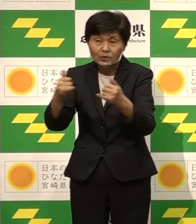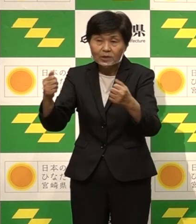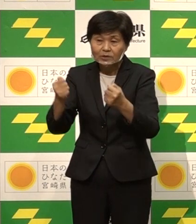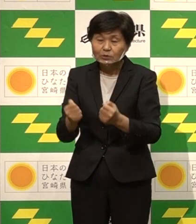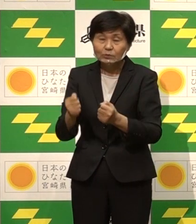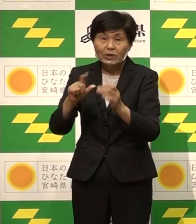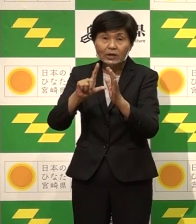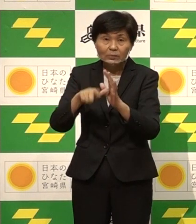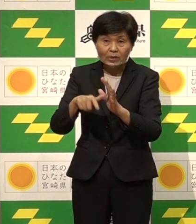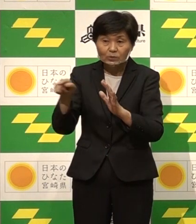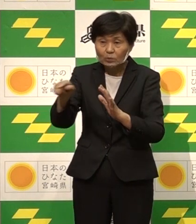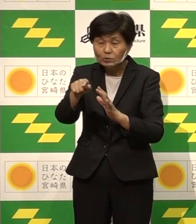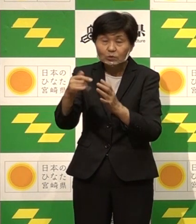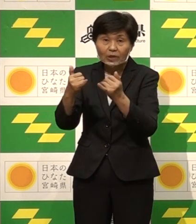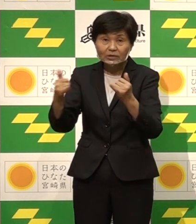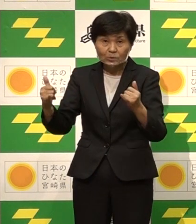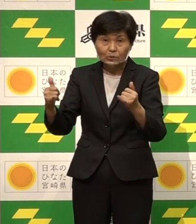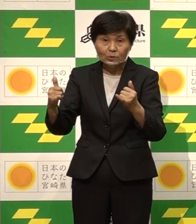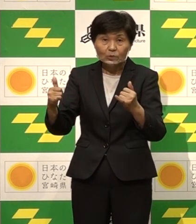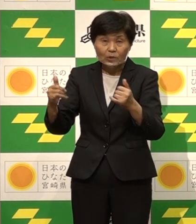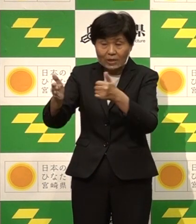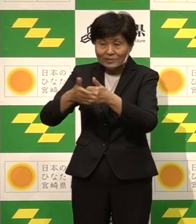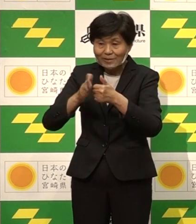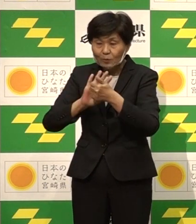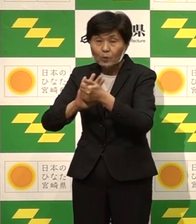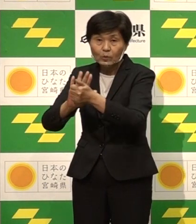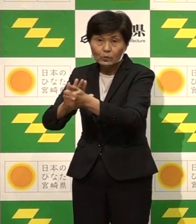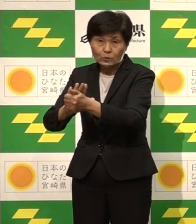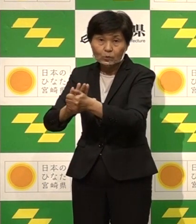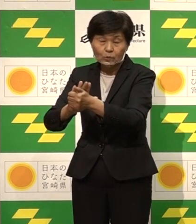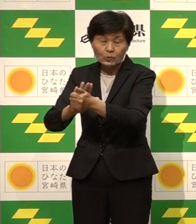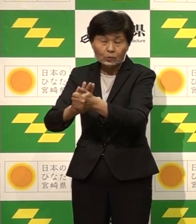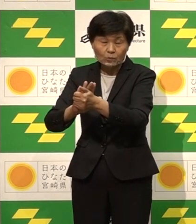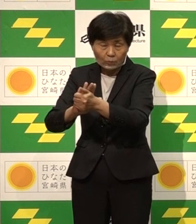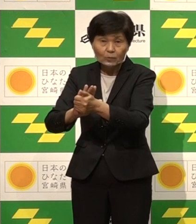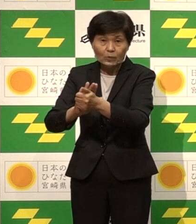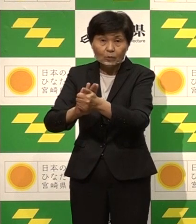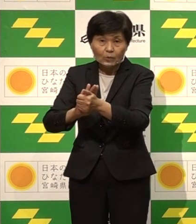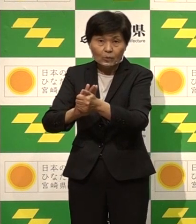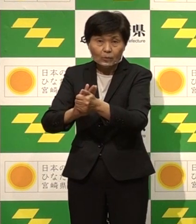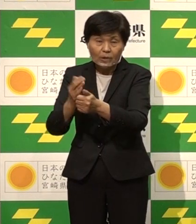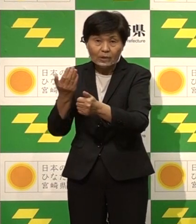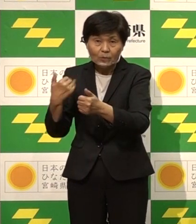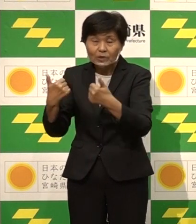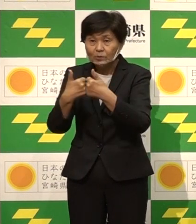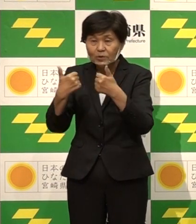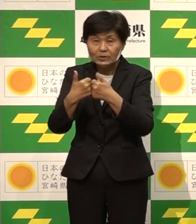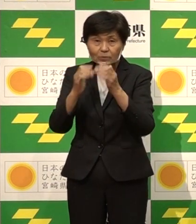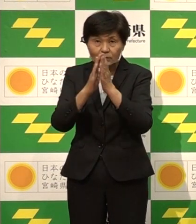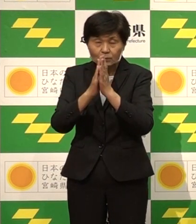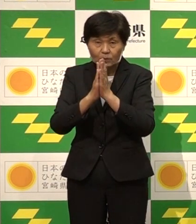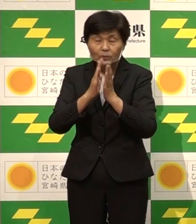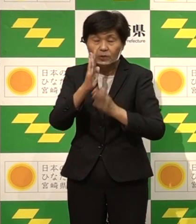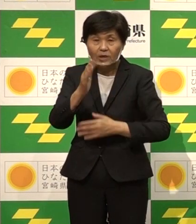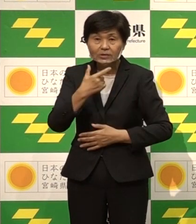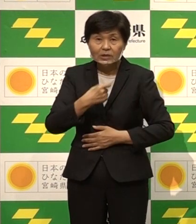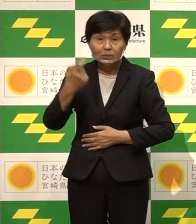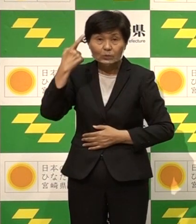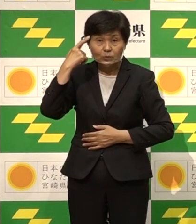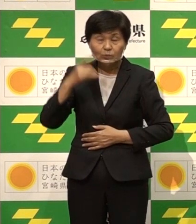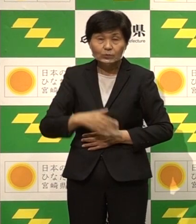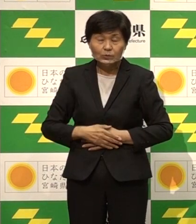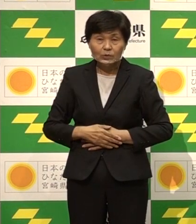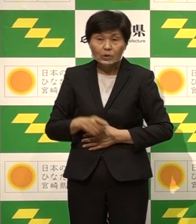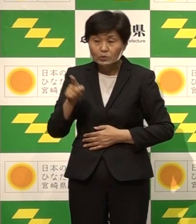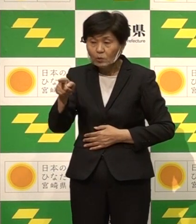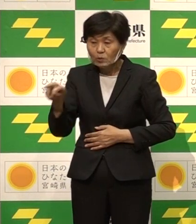ぜひそういった方のとのサポート体制についてもあらかじめ相談をいただければと思います。そういった